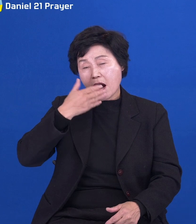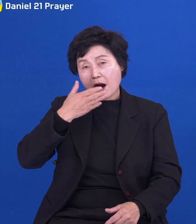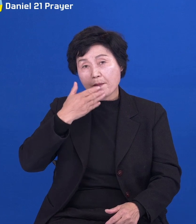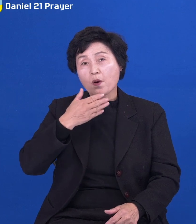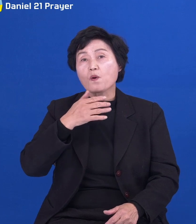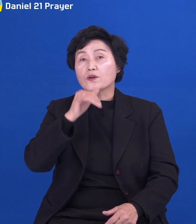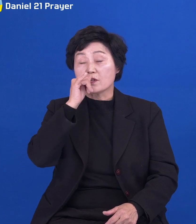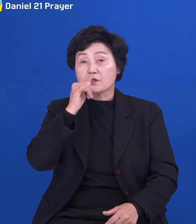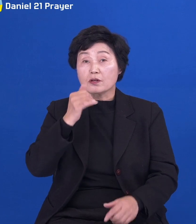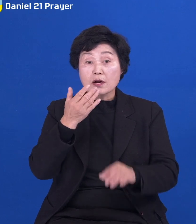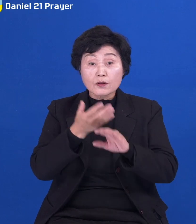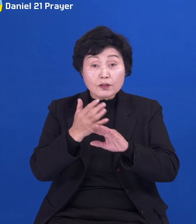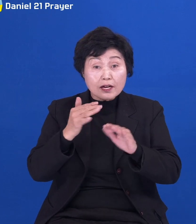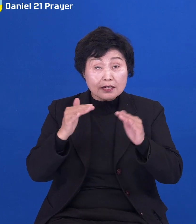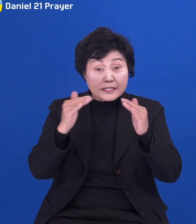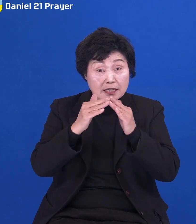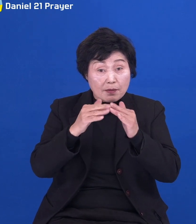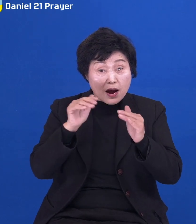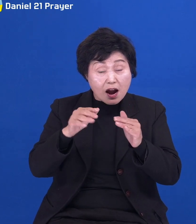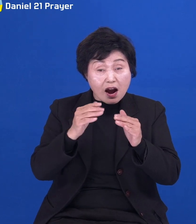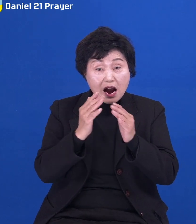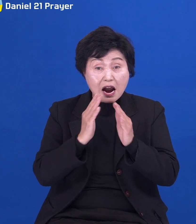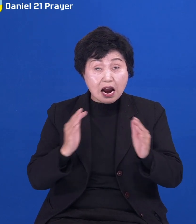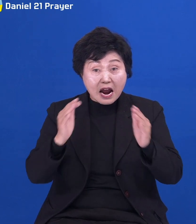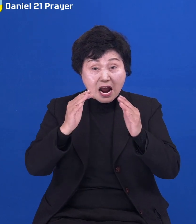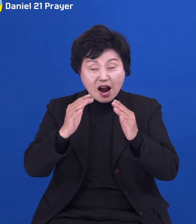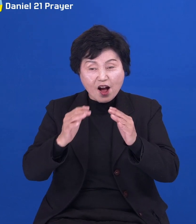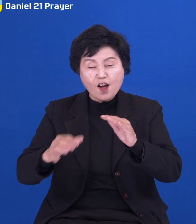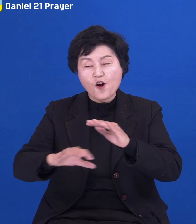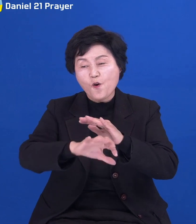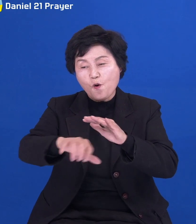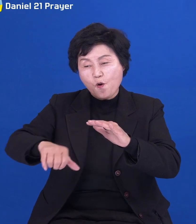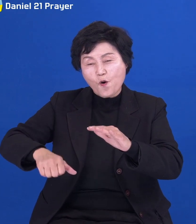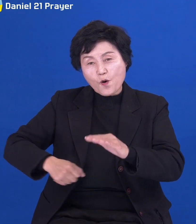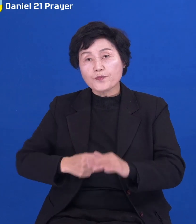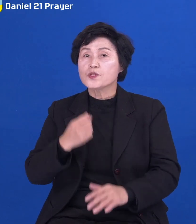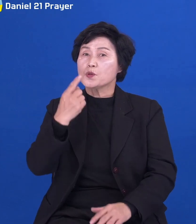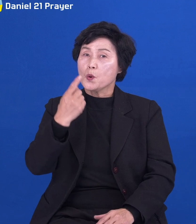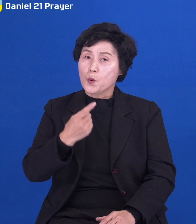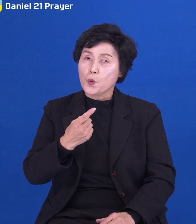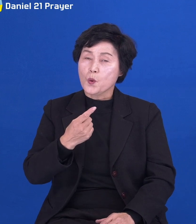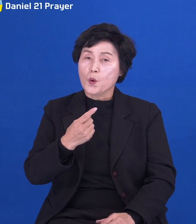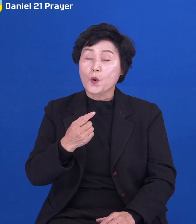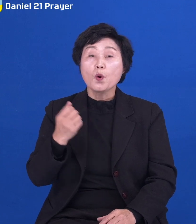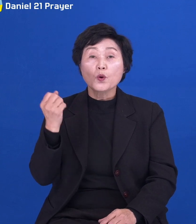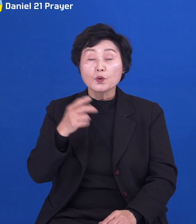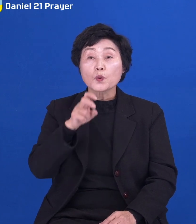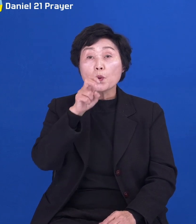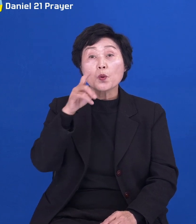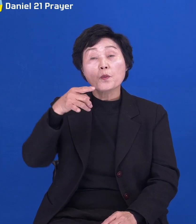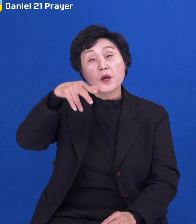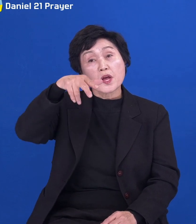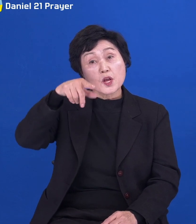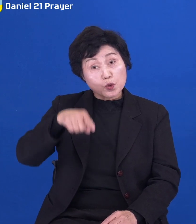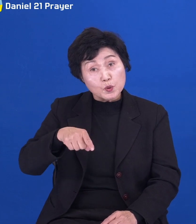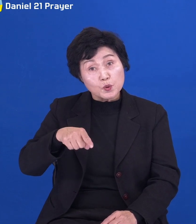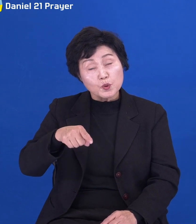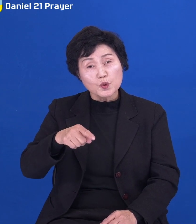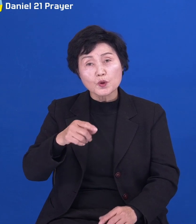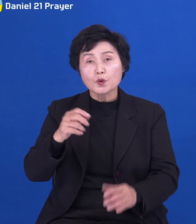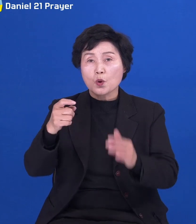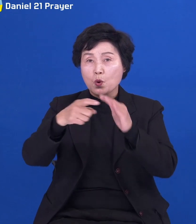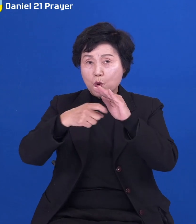김치도둑질을 하러 들어갔고요. 겨울에는 장을 담그듯 말리는 메주덩어리 훔치러 올라가다가 굴뚝에서 떨어지기도 수십